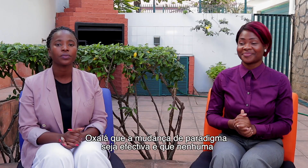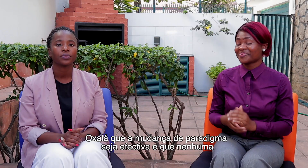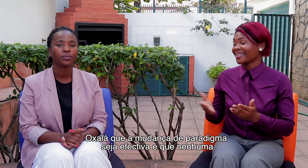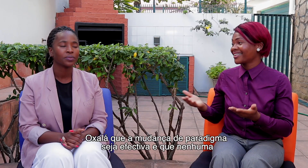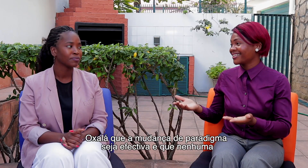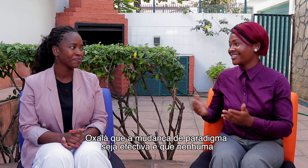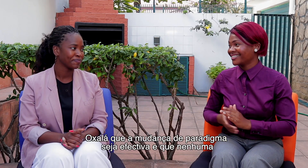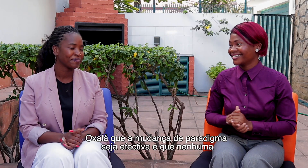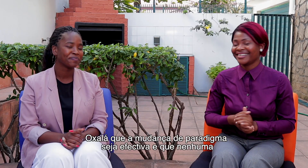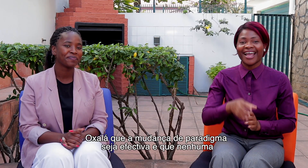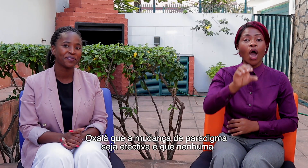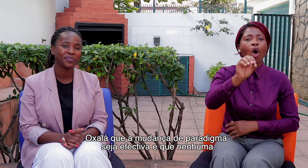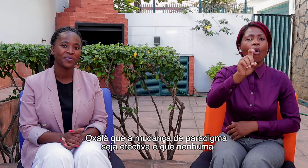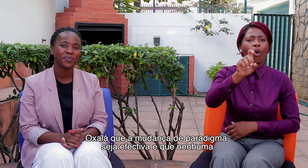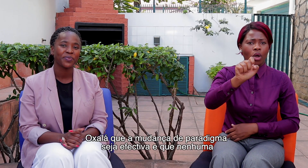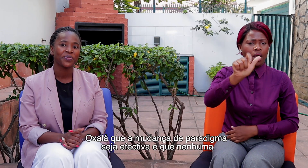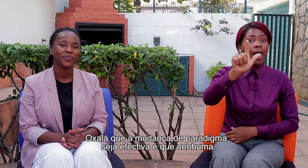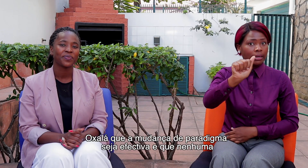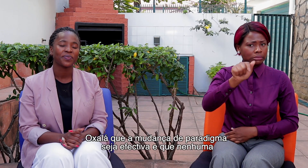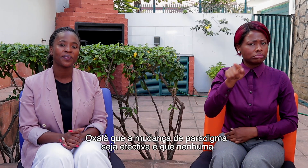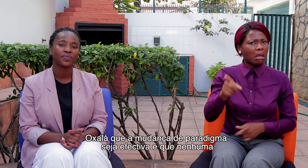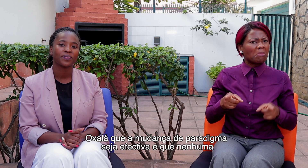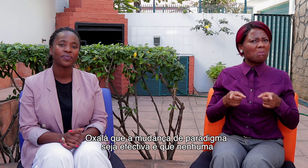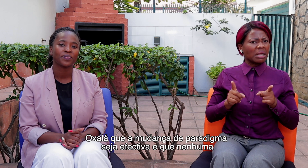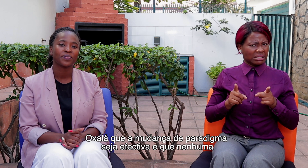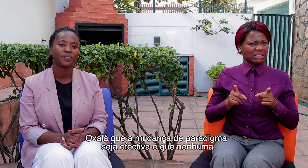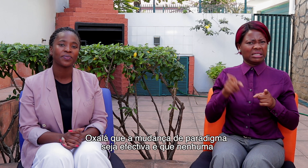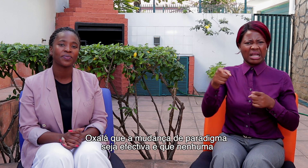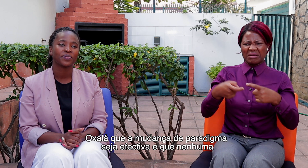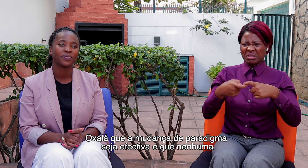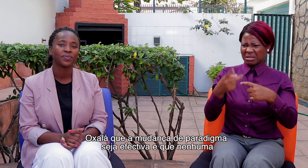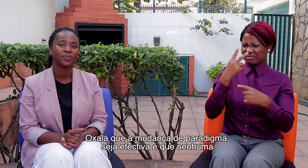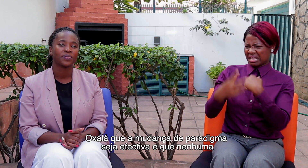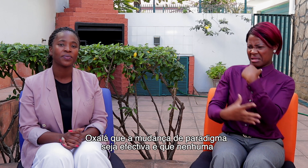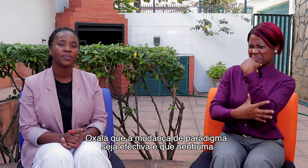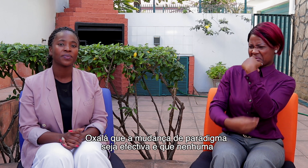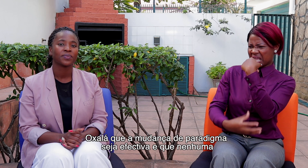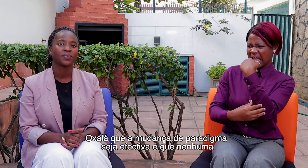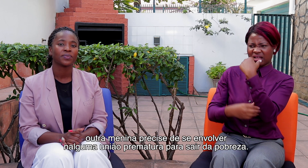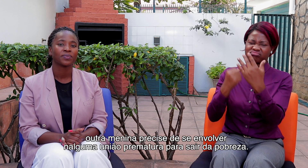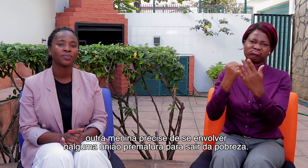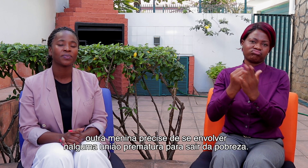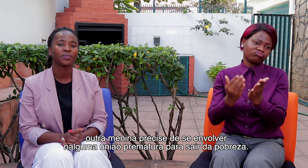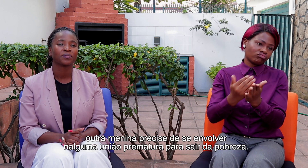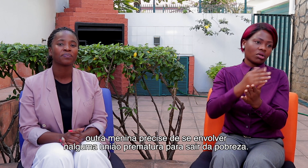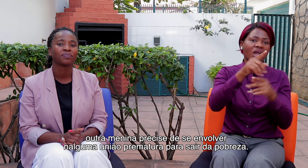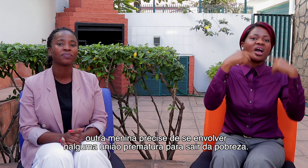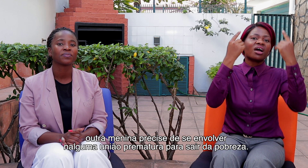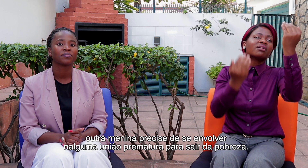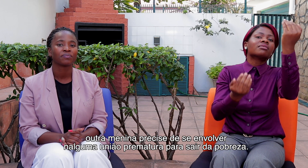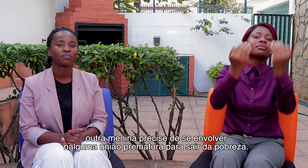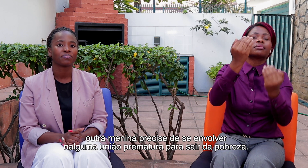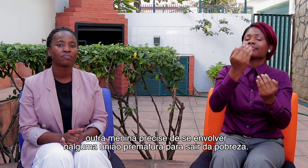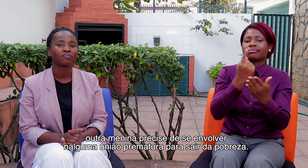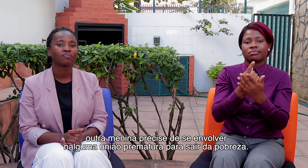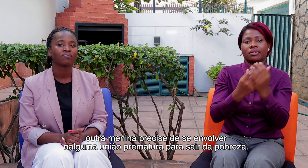social. Oxalá que a mudança de paradigma seja efetiva e que nenhuma outra menina precise